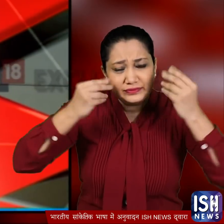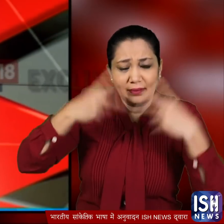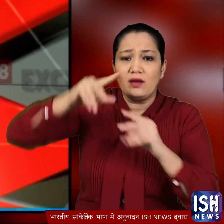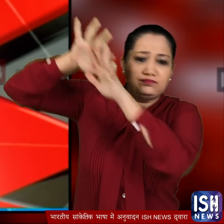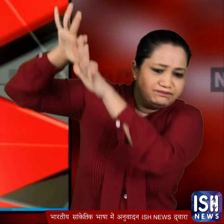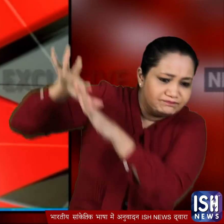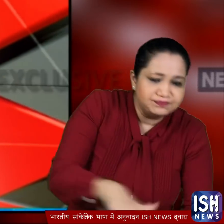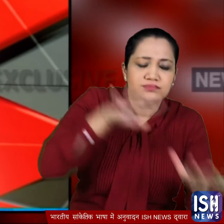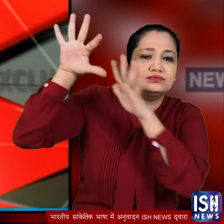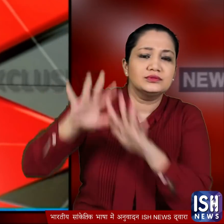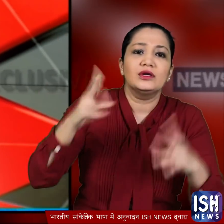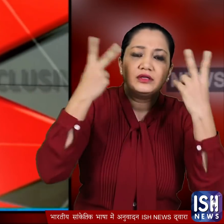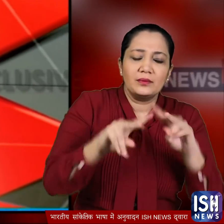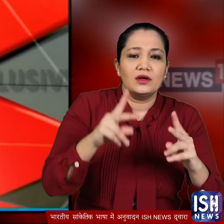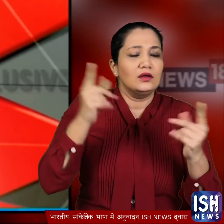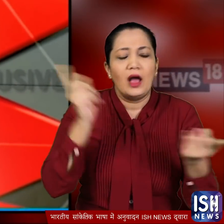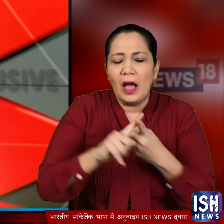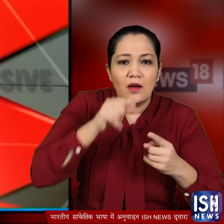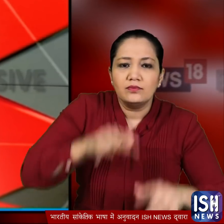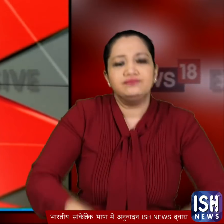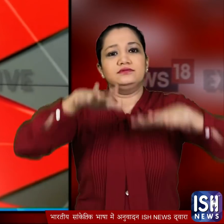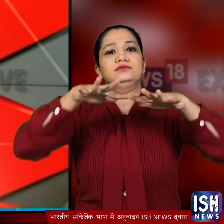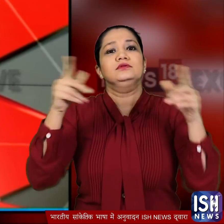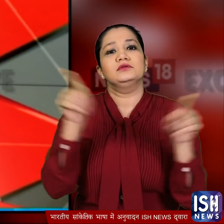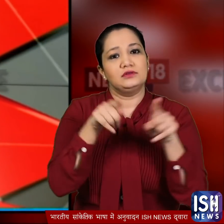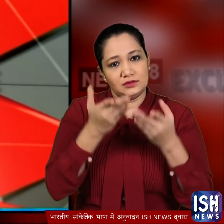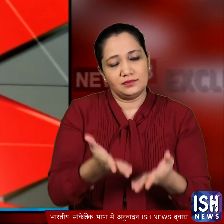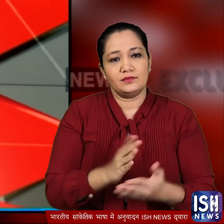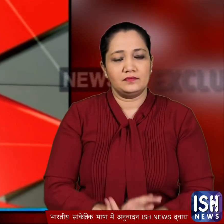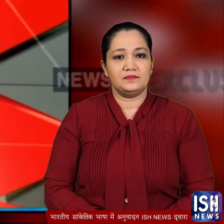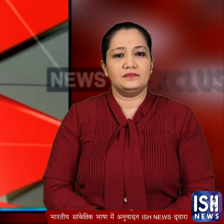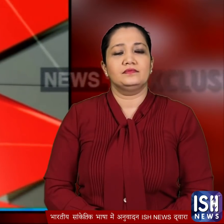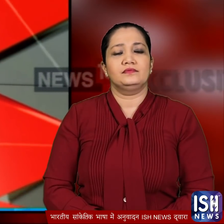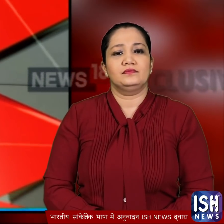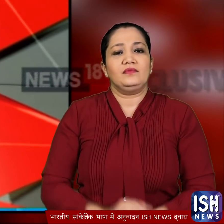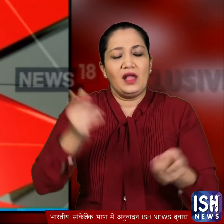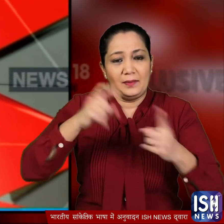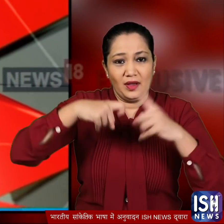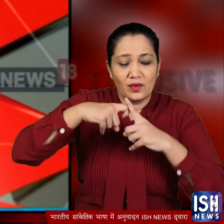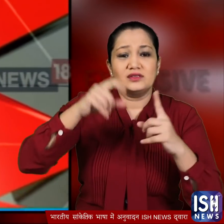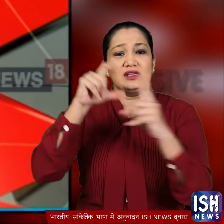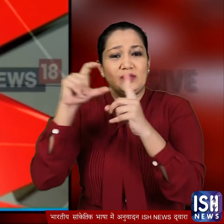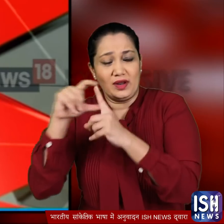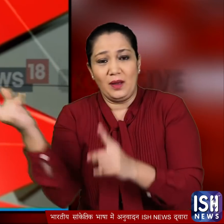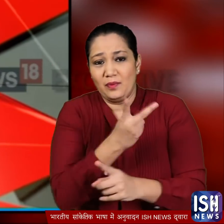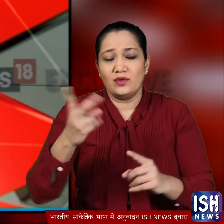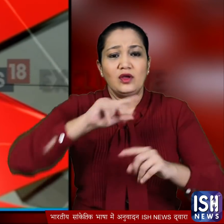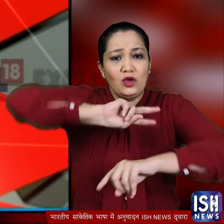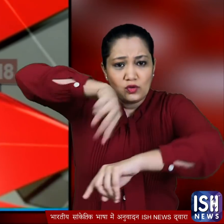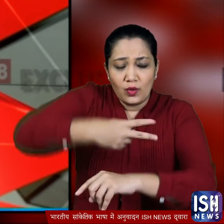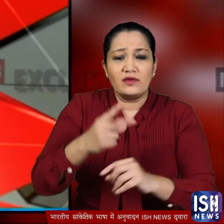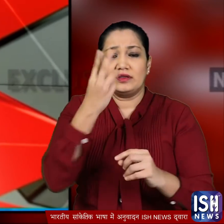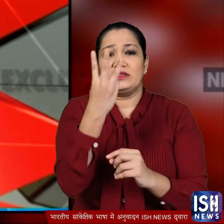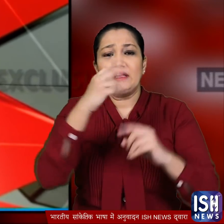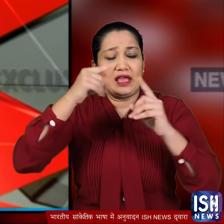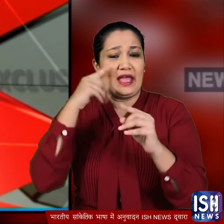पानी ढलान की ओर तेजी से आता है और पलक झपकते ही वहां बाढ़ जैसे हालात पैदा हो जाते हैं। और इस बार तो कच्छ और द्वारका में 2 घंटे